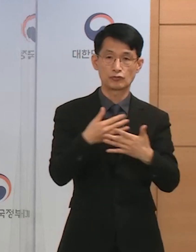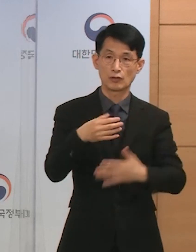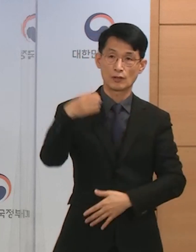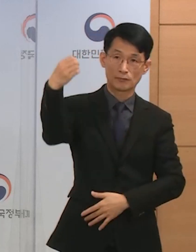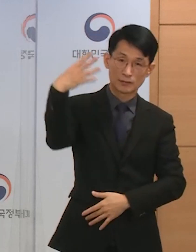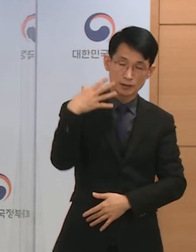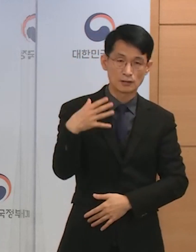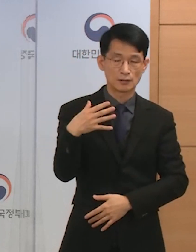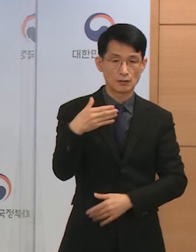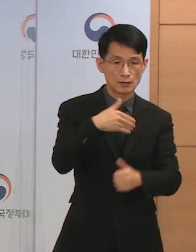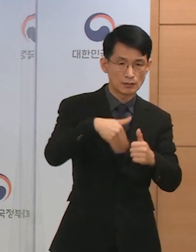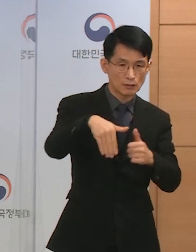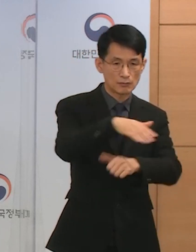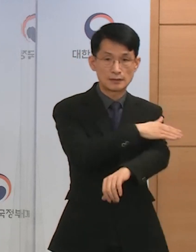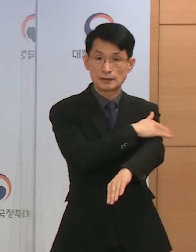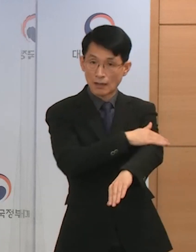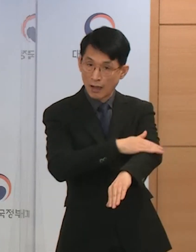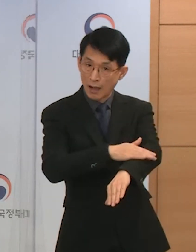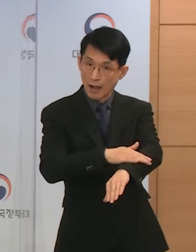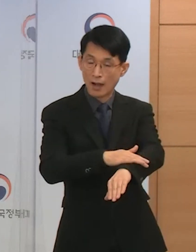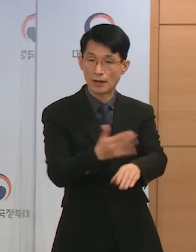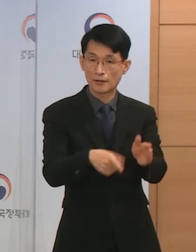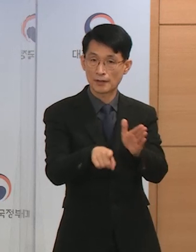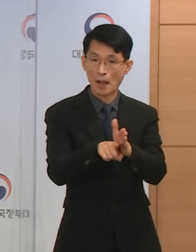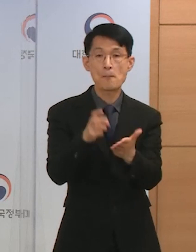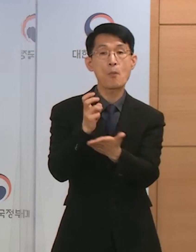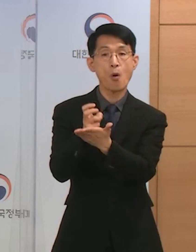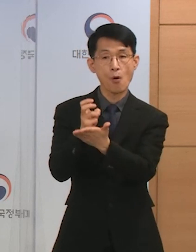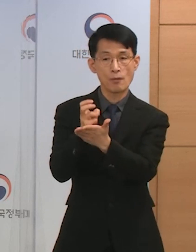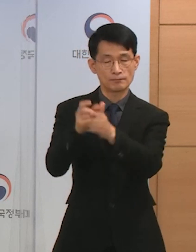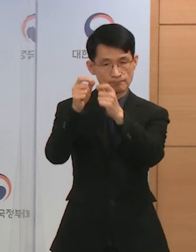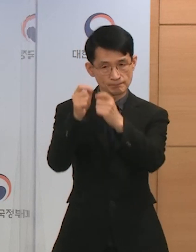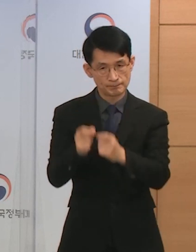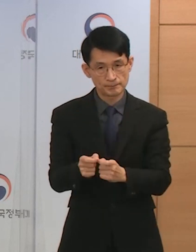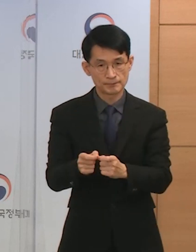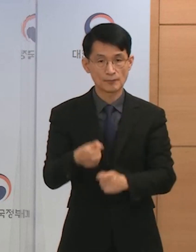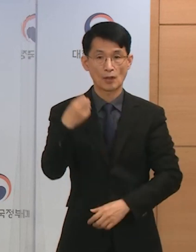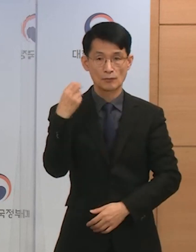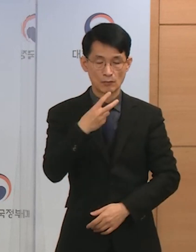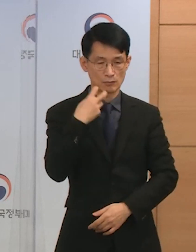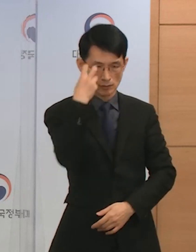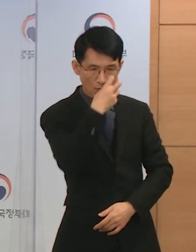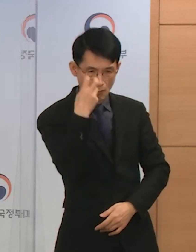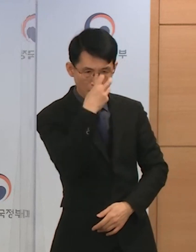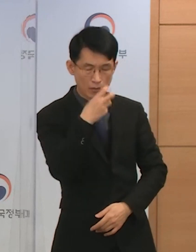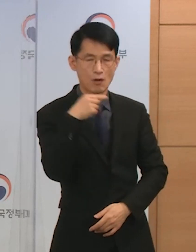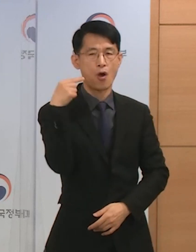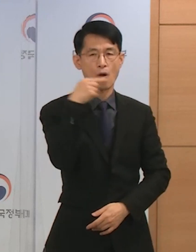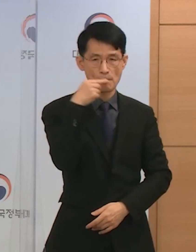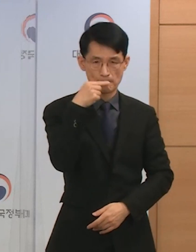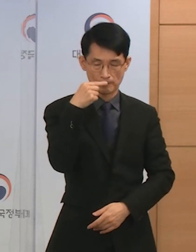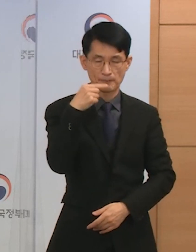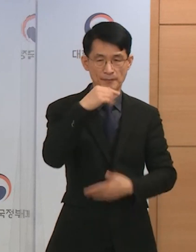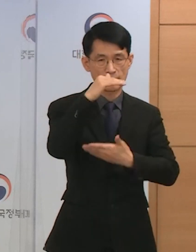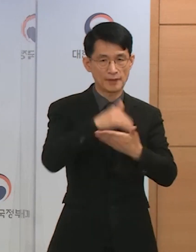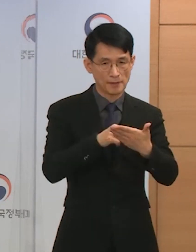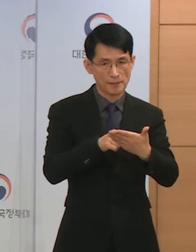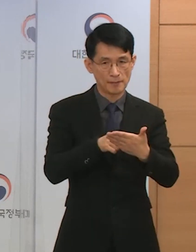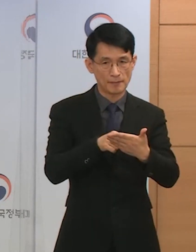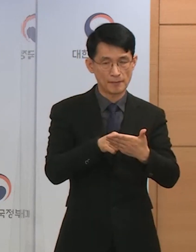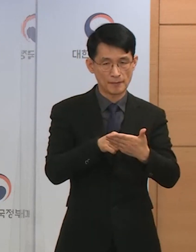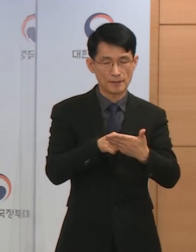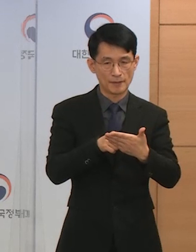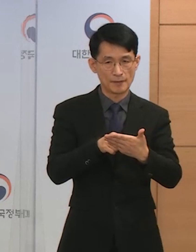등의 환경 요소를 구체화하고 점검 관리 감독을 강화하는 내용을